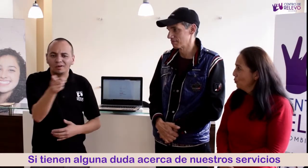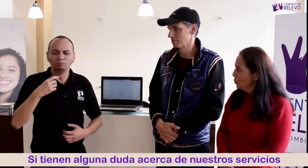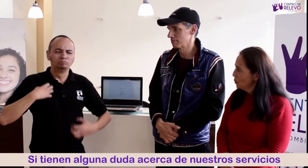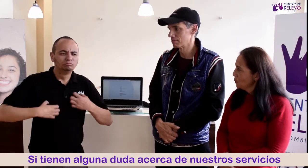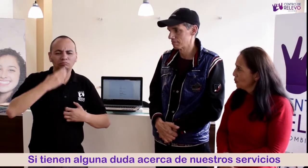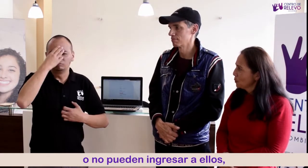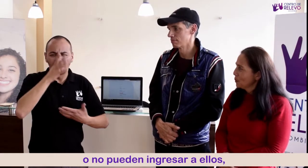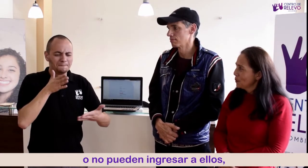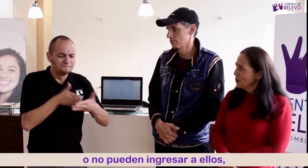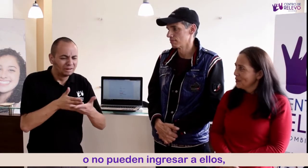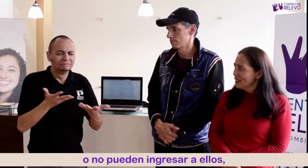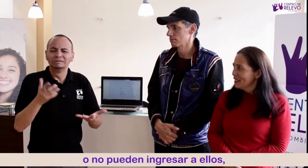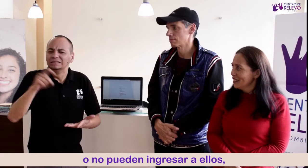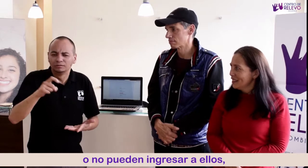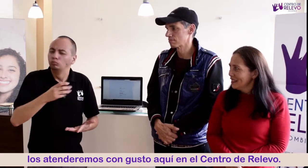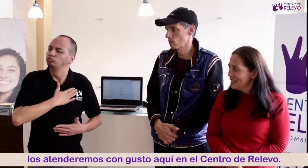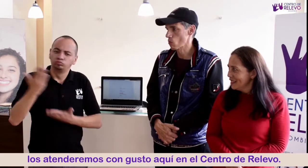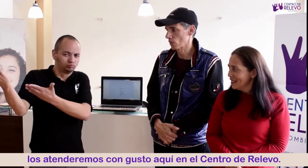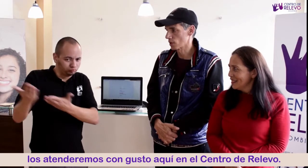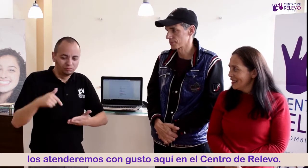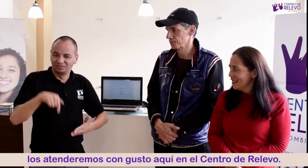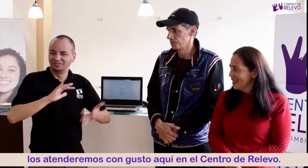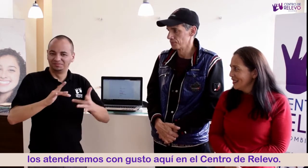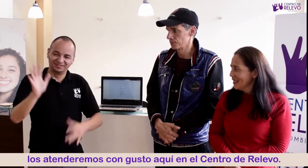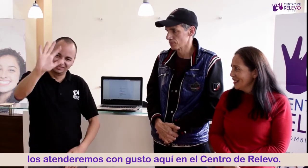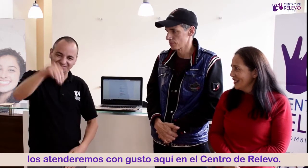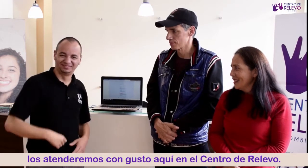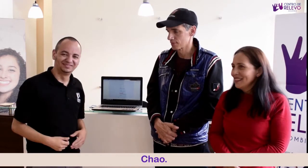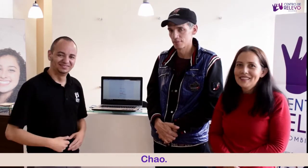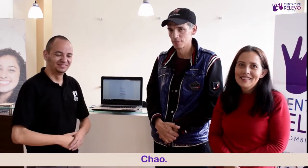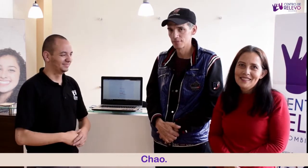servicios o no pueden ingresar a ellos, los atenderemos con gusto aquí en el centro de relevo. Chao.